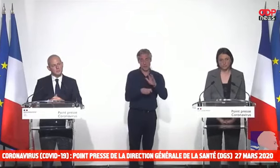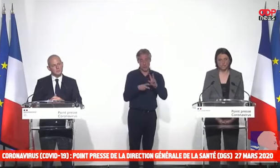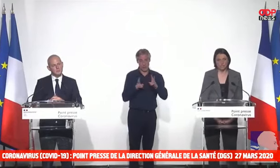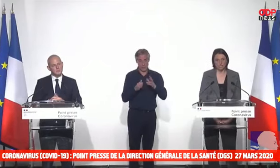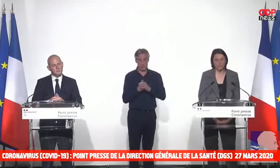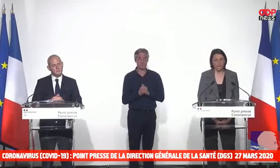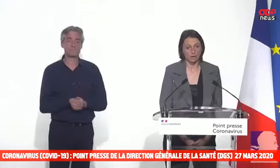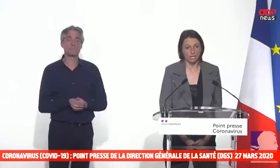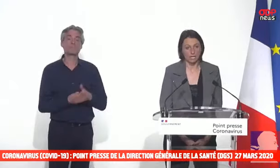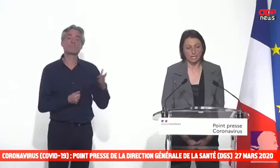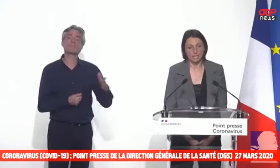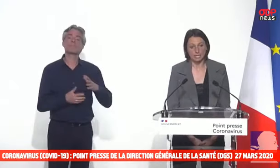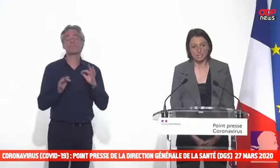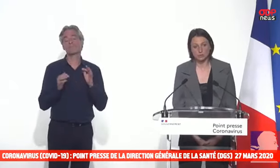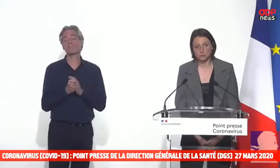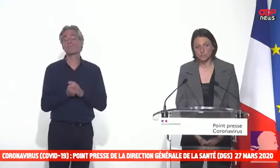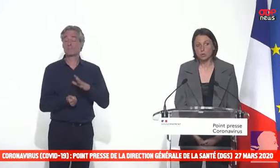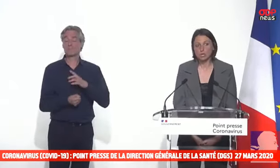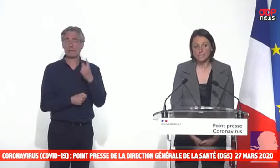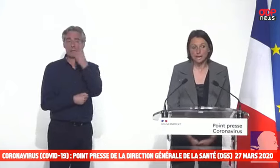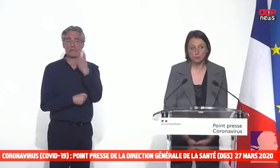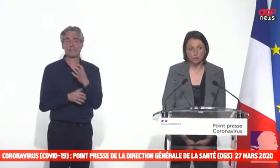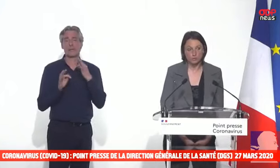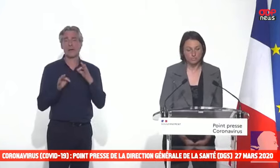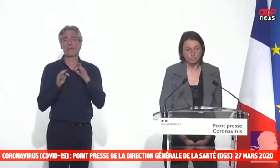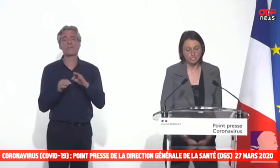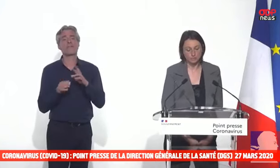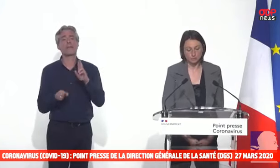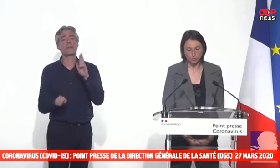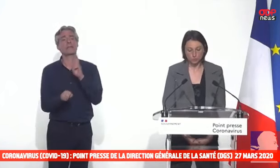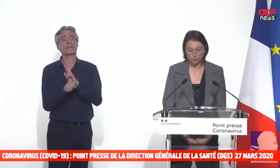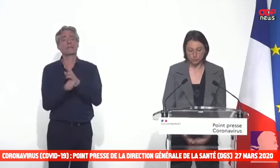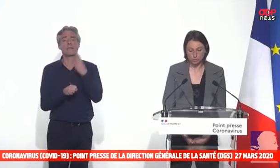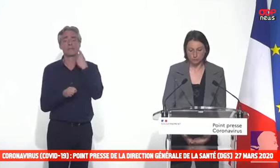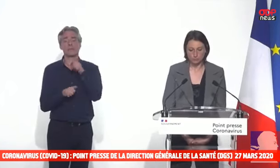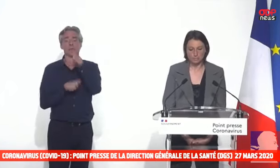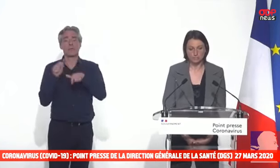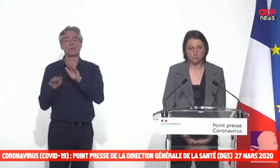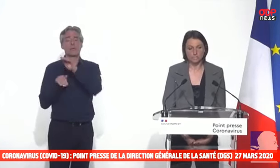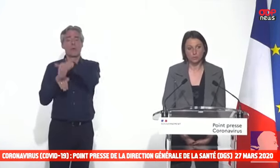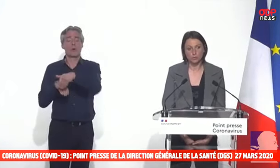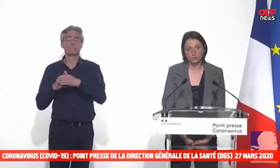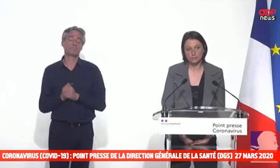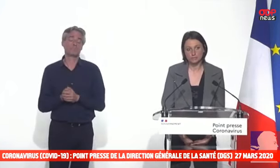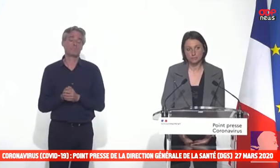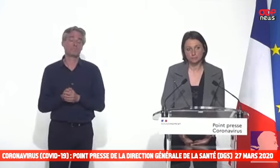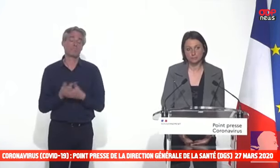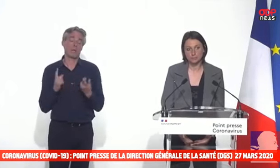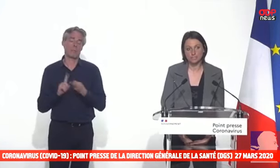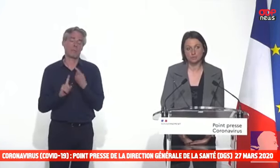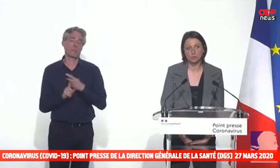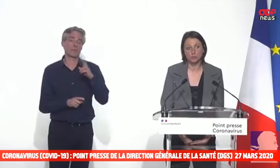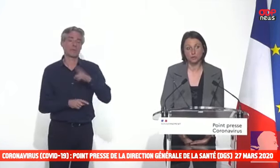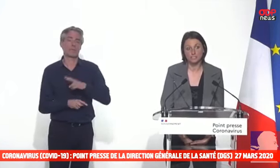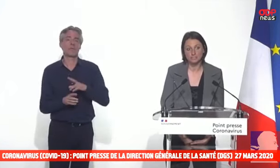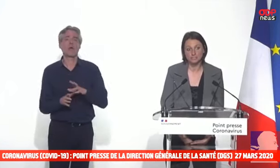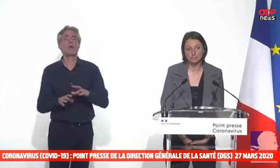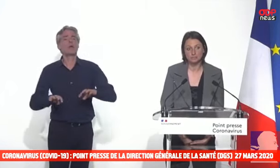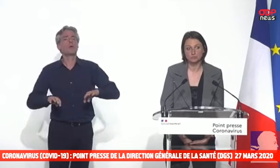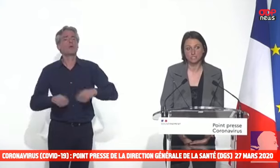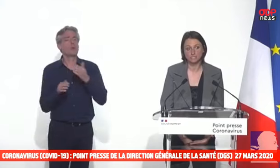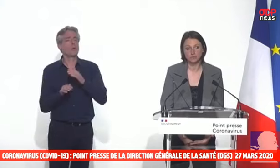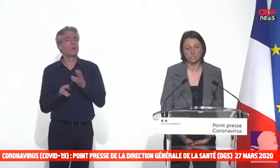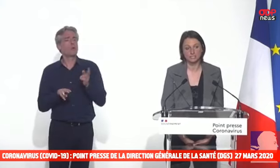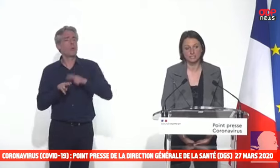effectivement. Ce qu'il faut bien comprendre, c'est que ce n'est pas la surmortalité qui va nous faire déclencher des actions, mais c'est bien le défaut de